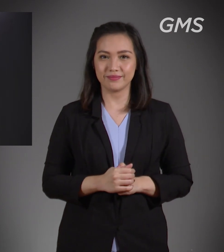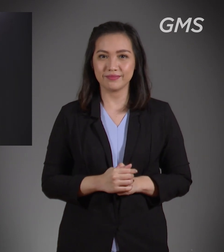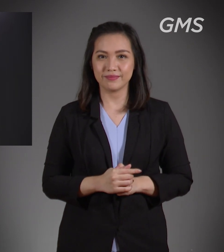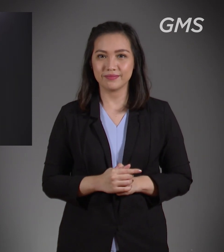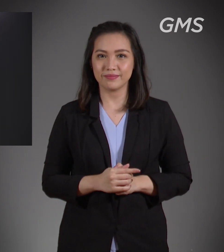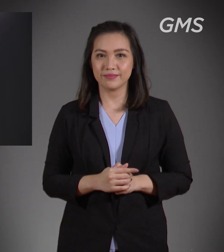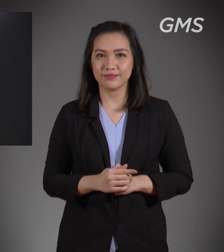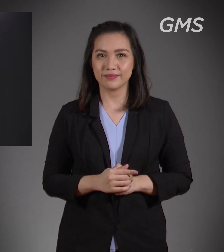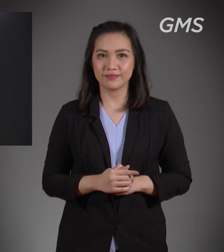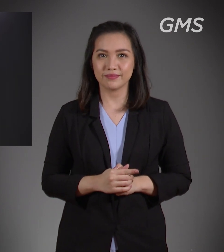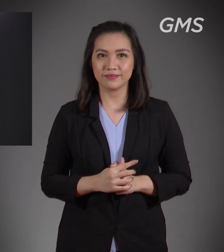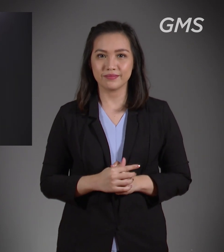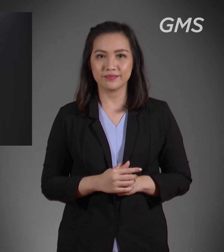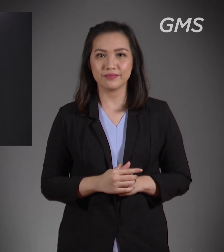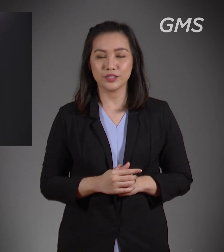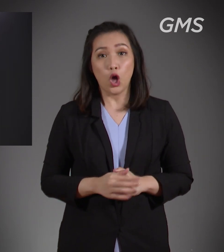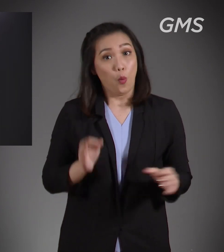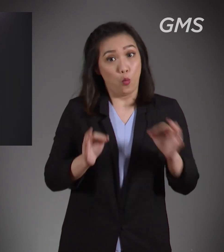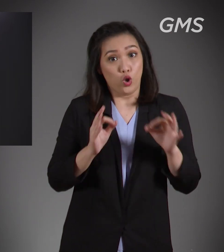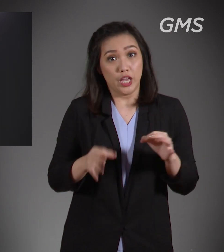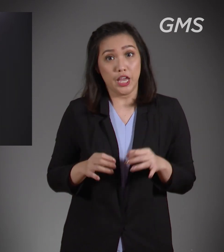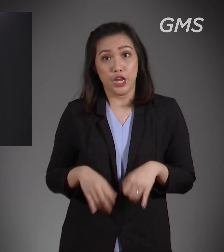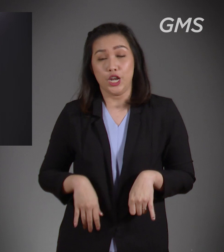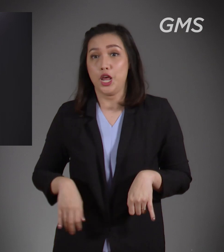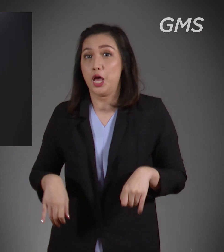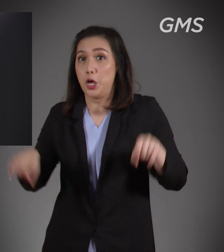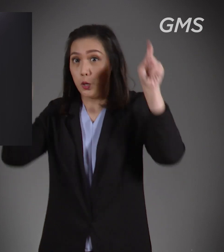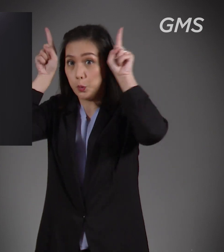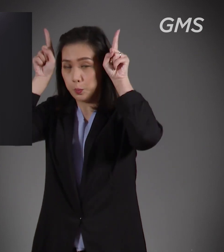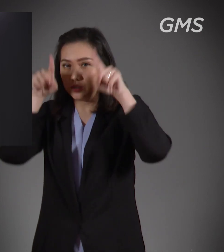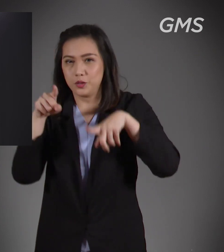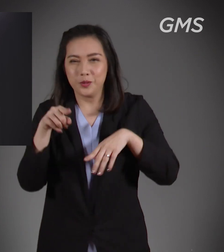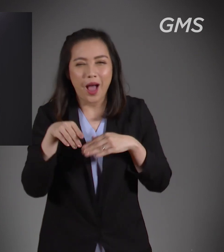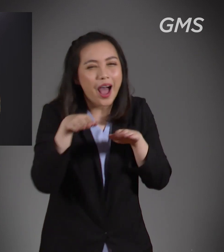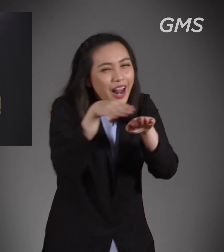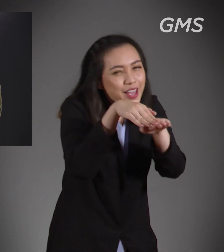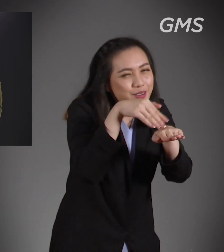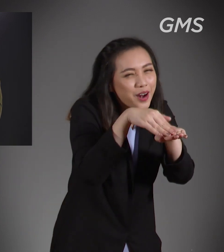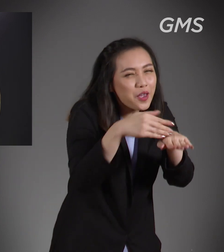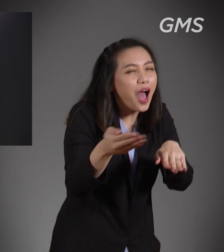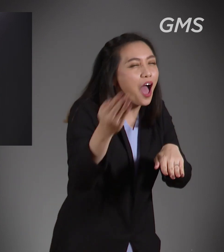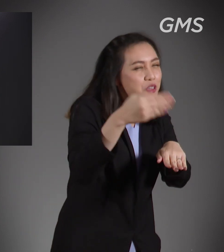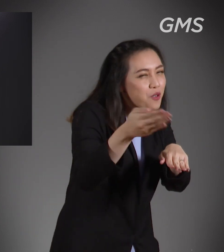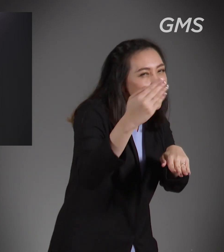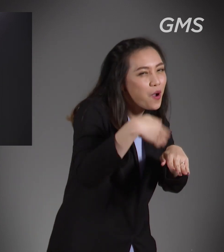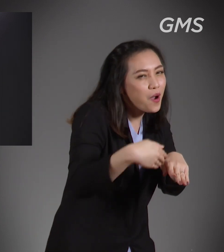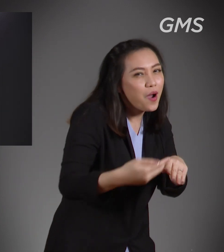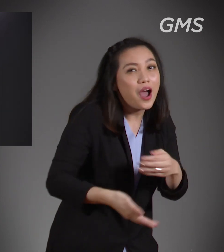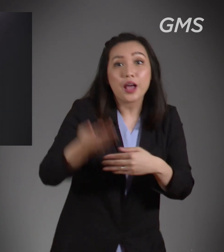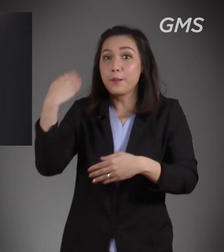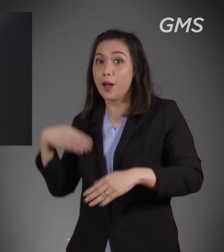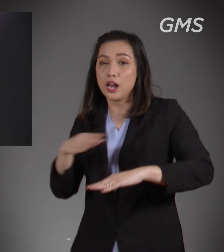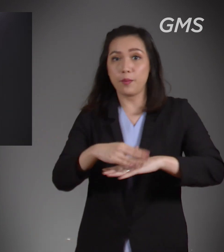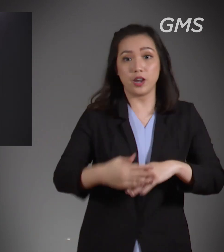kita, bujuk kita untuk kembali ke kehidupan lama. Lihat-lihat bagian kita yang lemah, siapa tahu dia bisa mencuri beberapa domba. Tapi